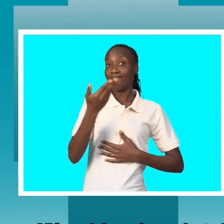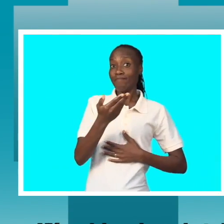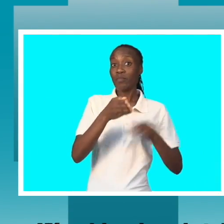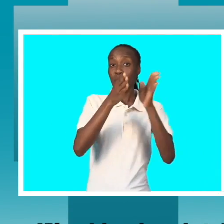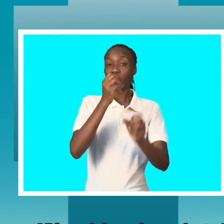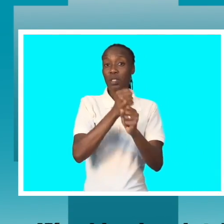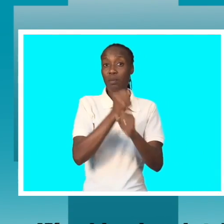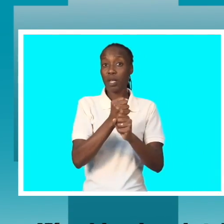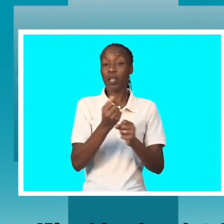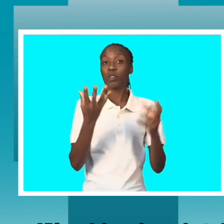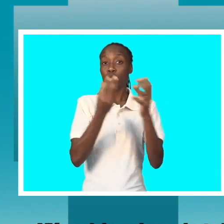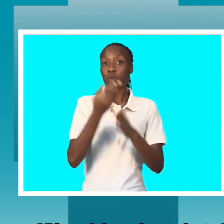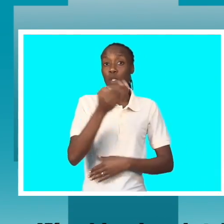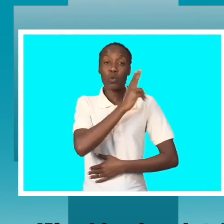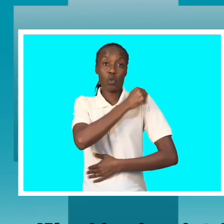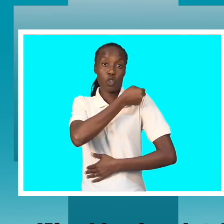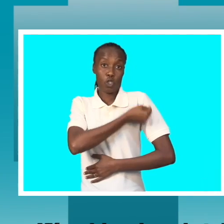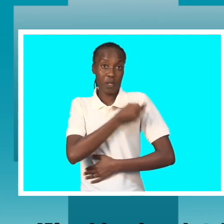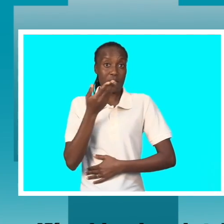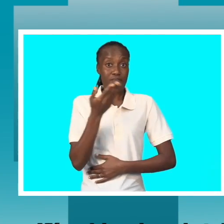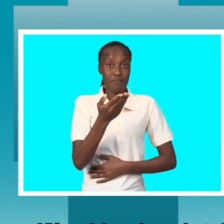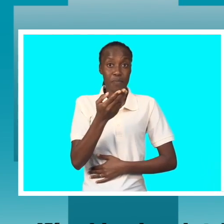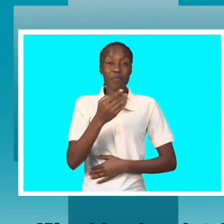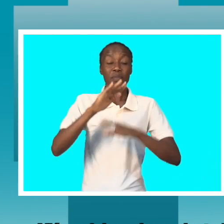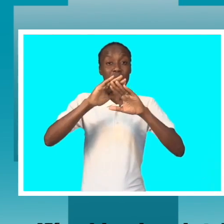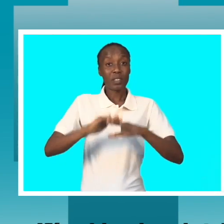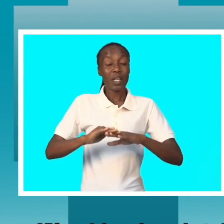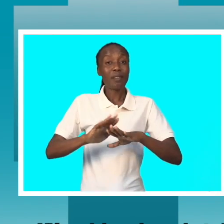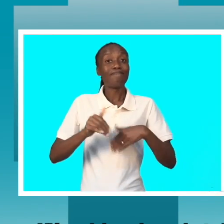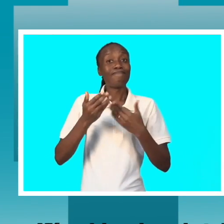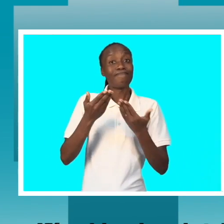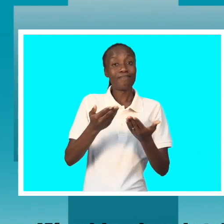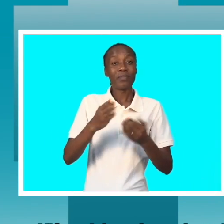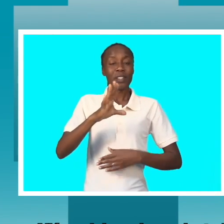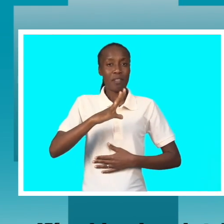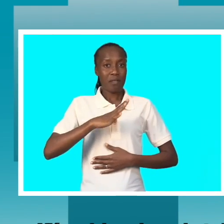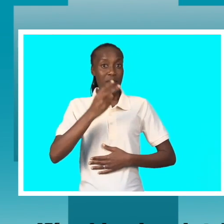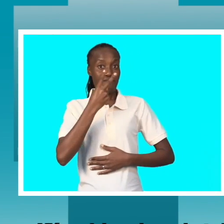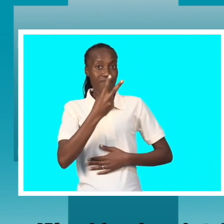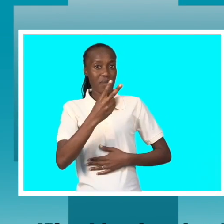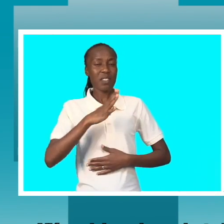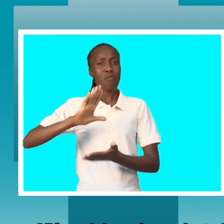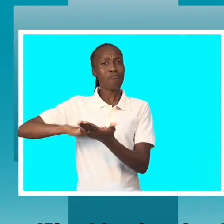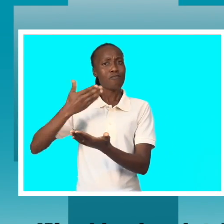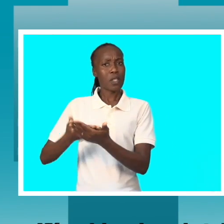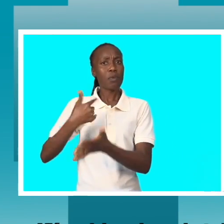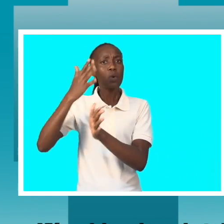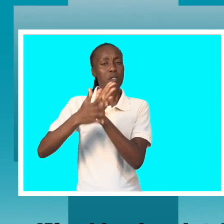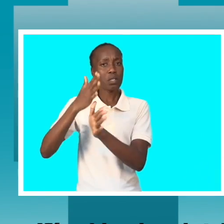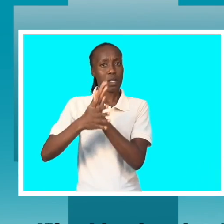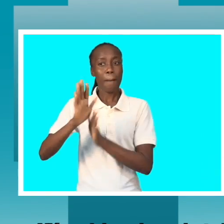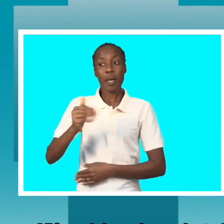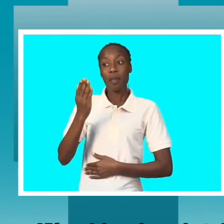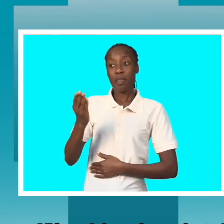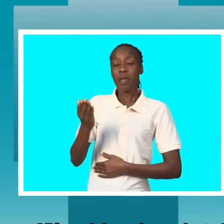colaboradores desta unidade sanitária, então eles têm acompanhado, neste caso, intérpretes de língua de